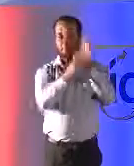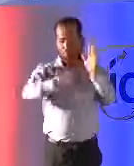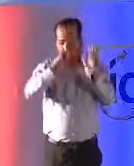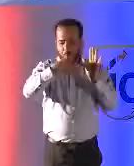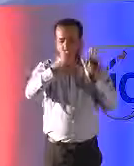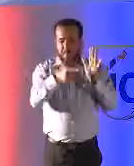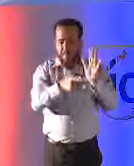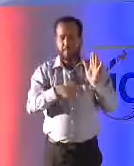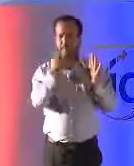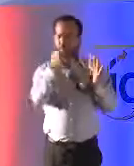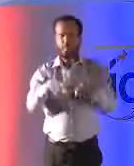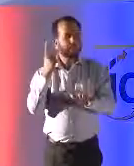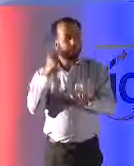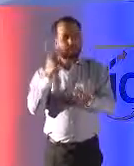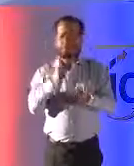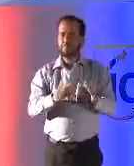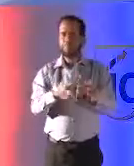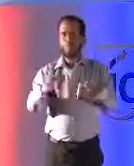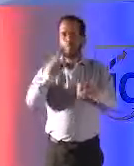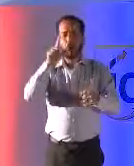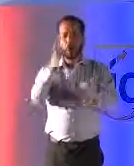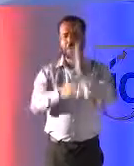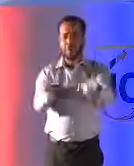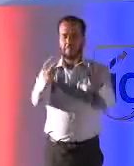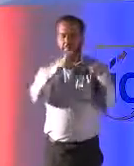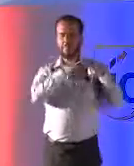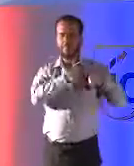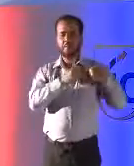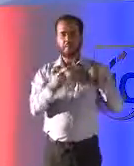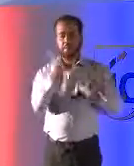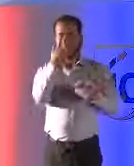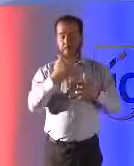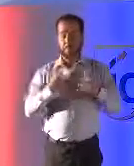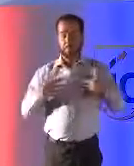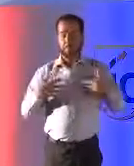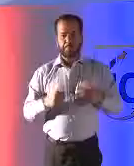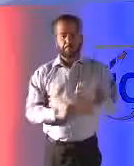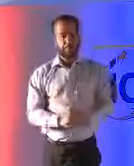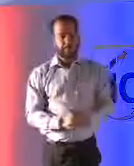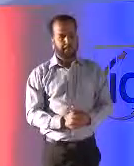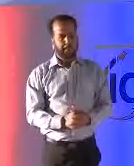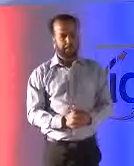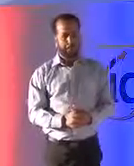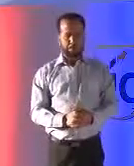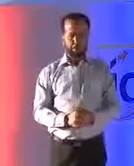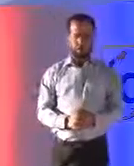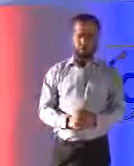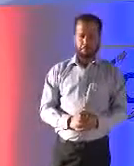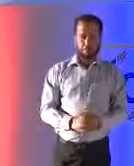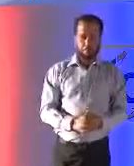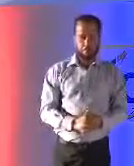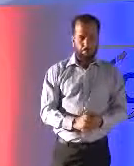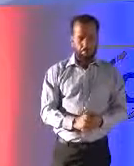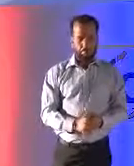الناطقة وأيضا تطوير حلول باللغة العربية. So we have come a long way.